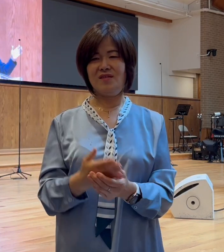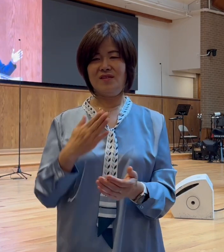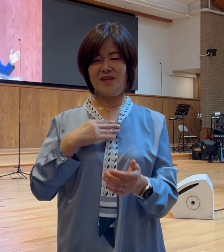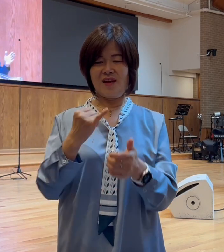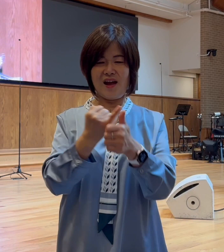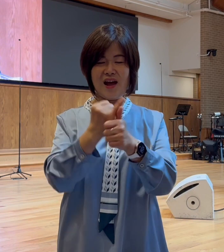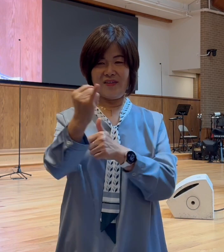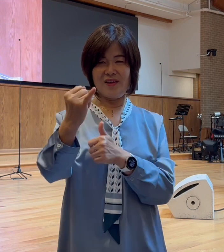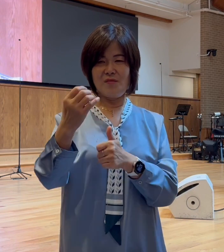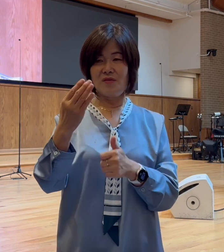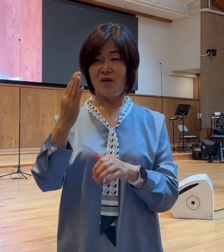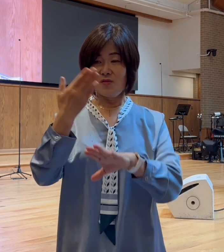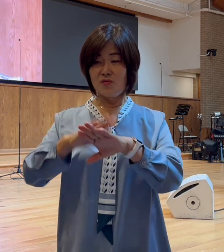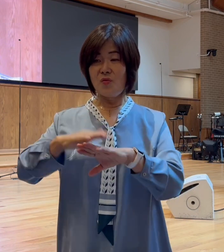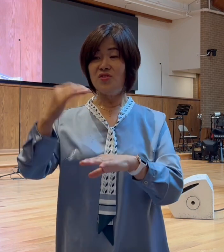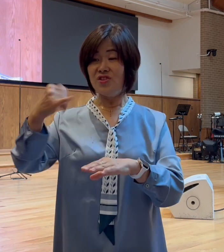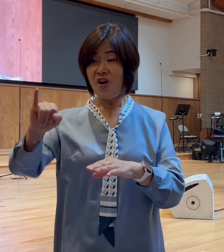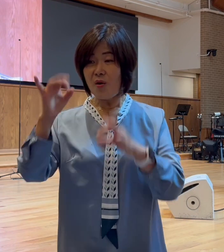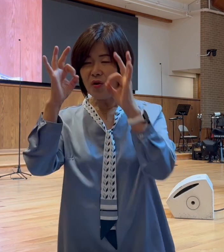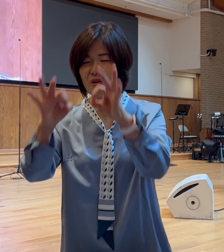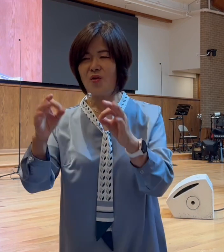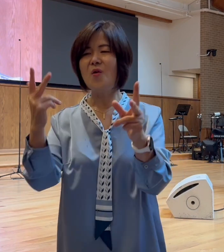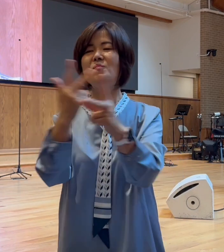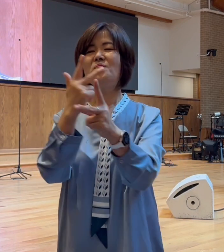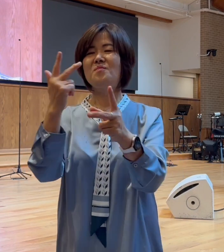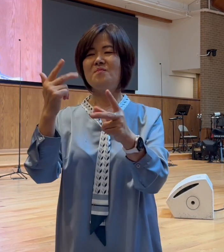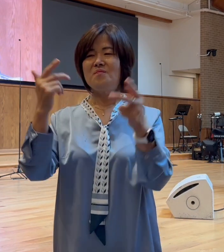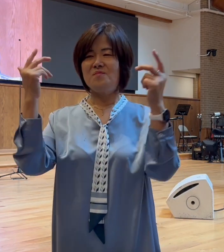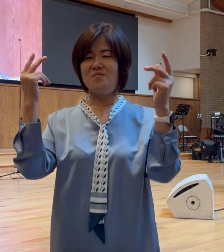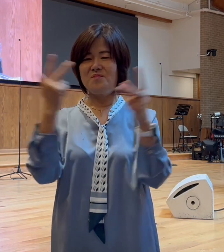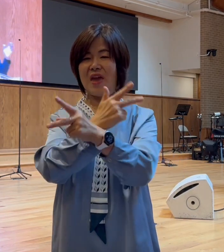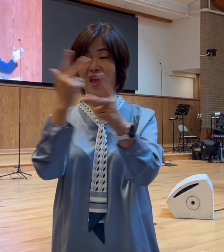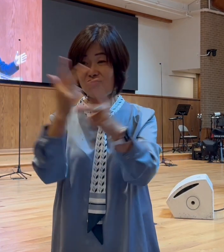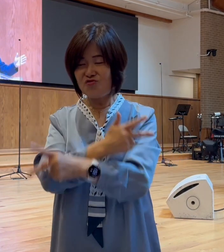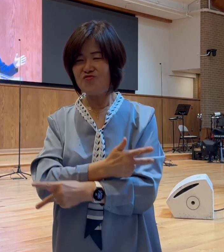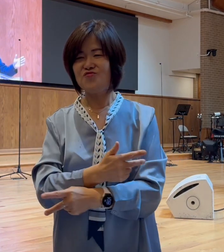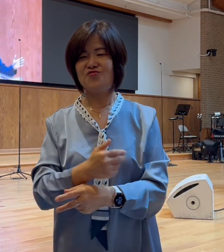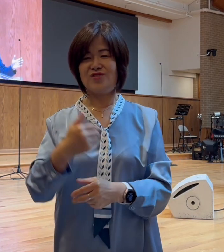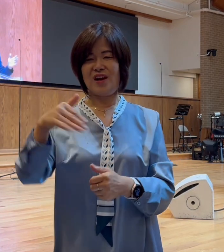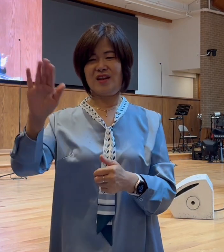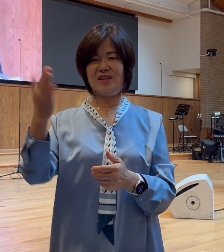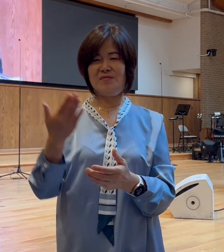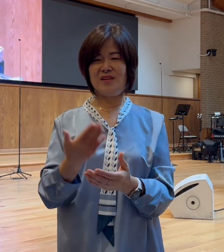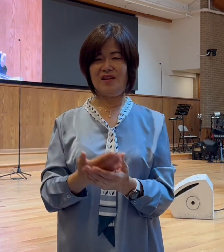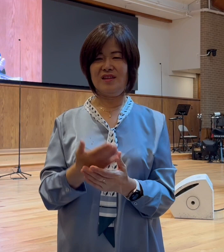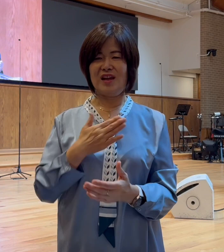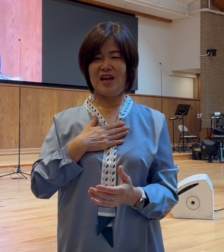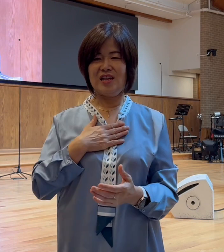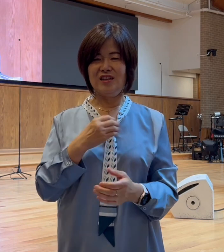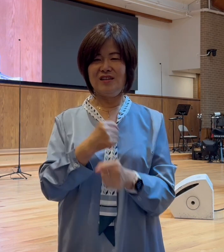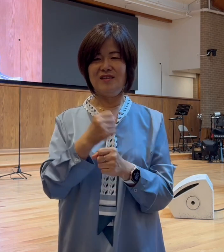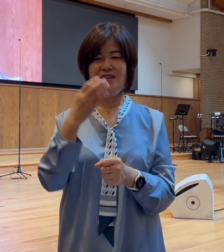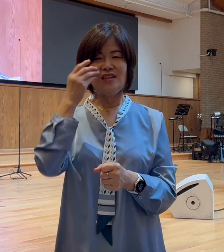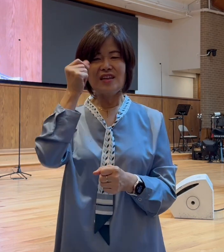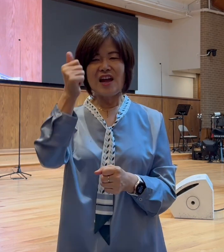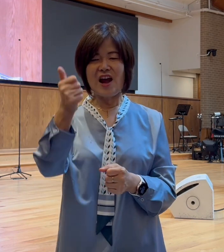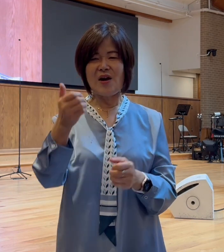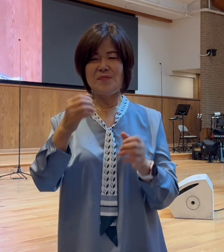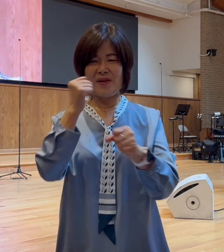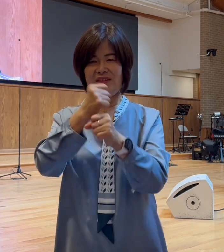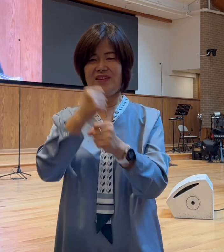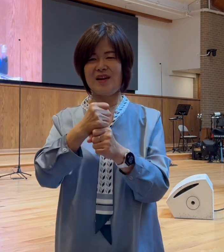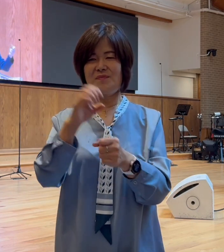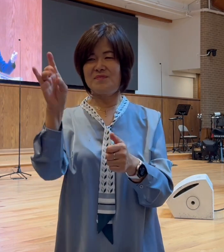눈치 보면서 손녀를 보려고 매주 갑니다. 제 아내가 나는 이유식 만든다 이걸